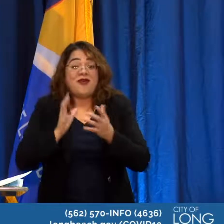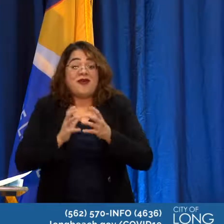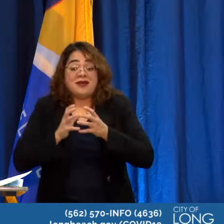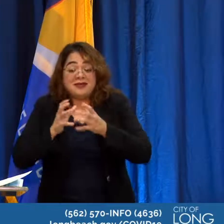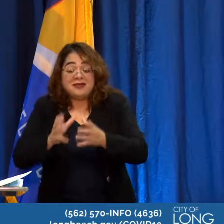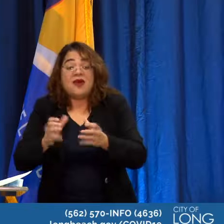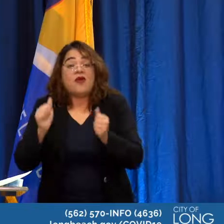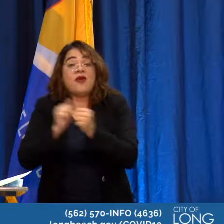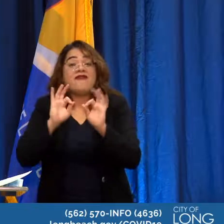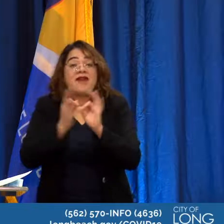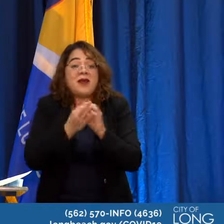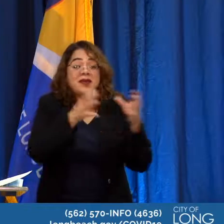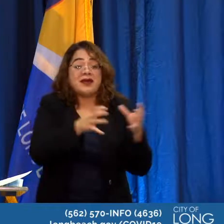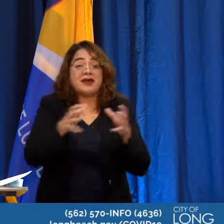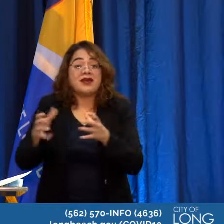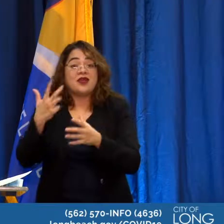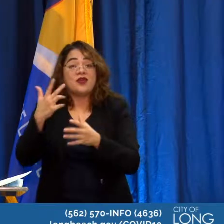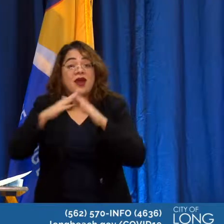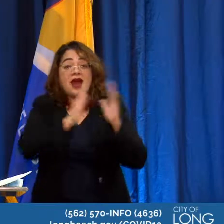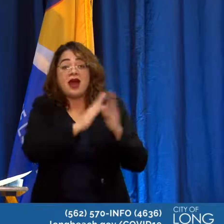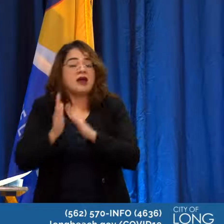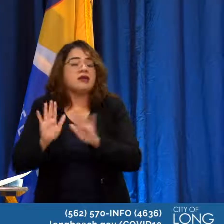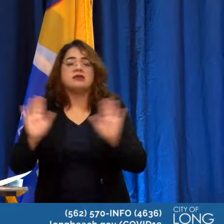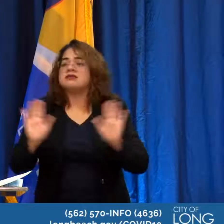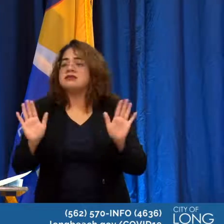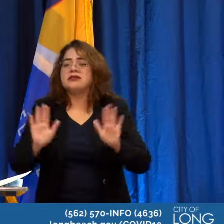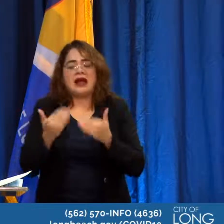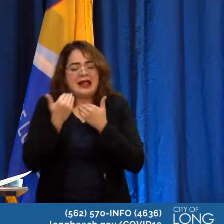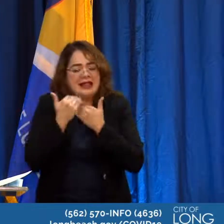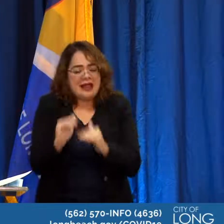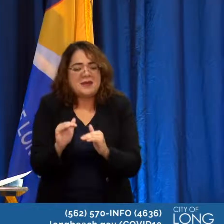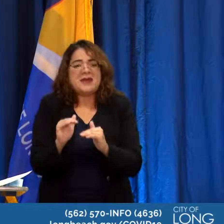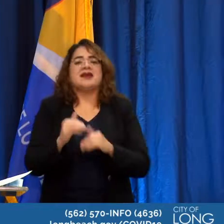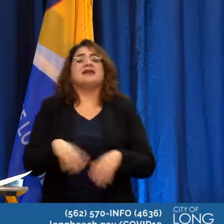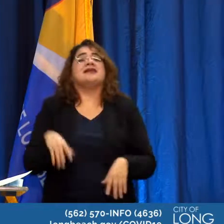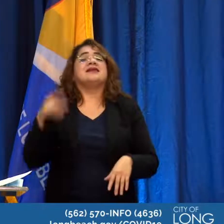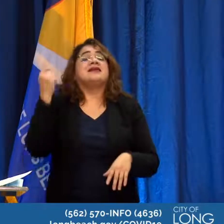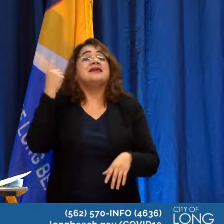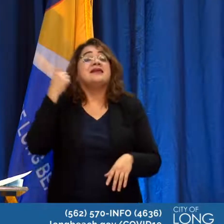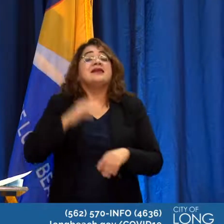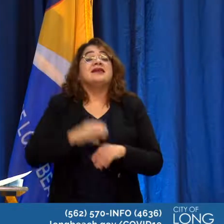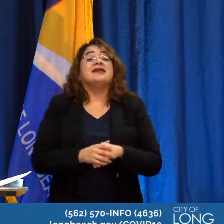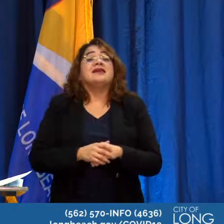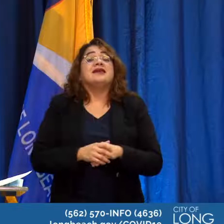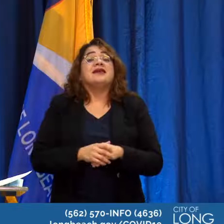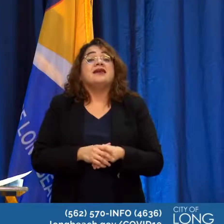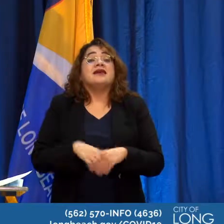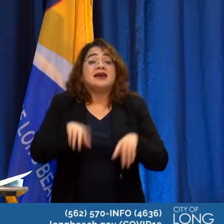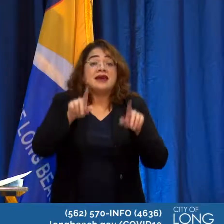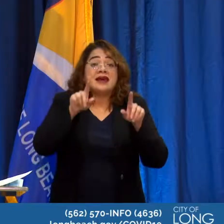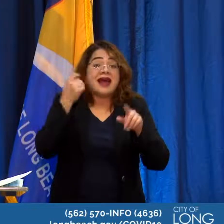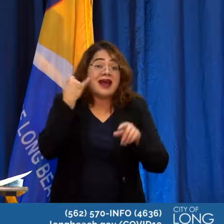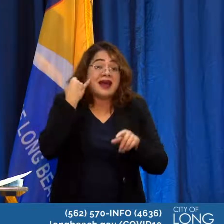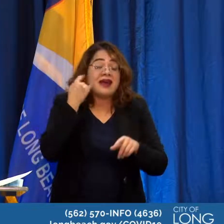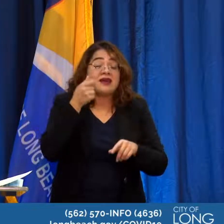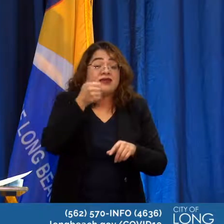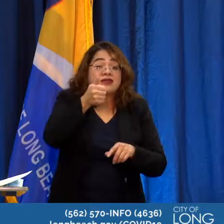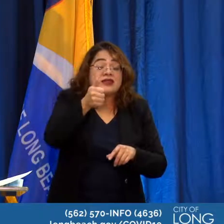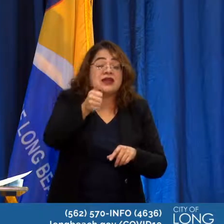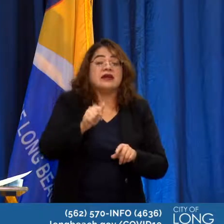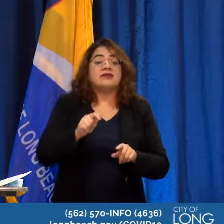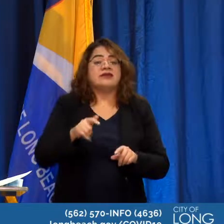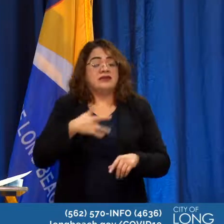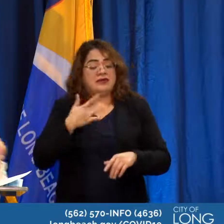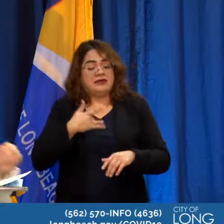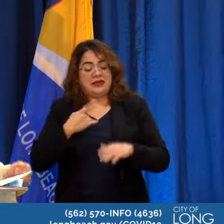la tasa de infecciones es aumentar el acceso a las pruebas. Cualquiera de ustedes que experimente